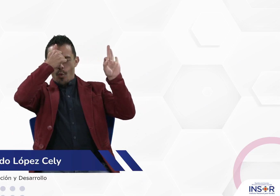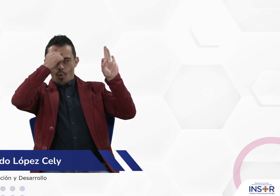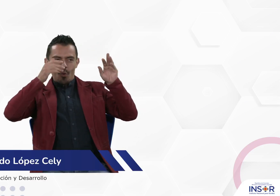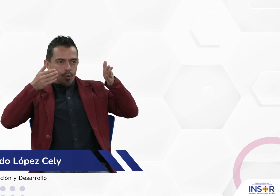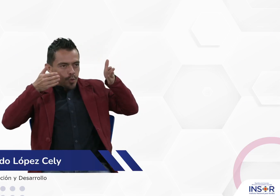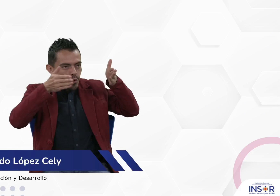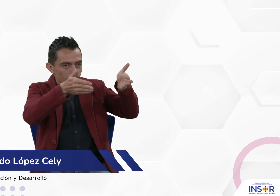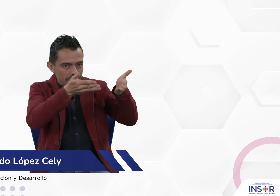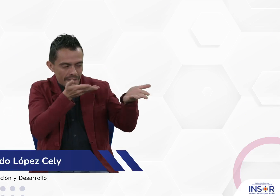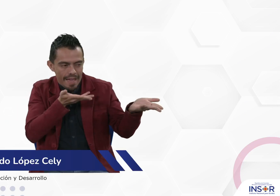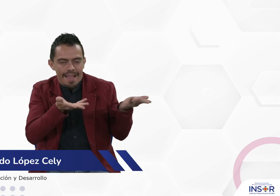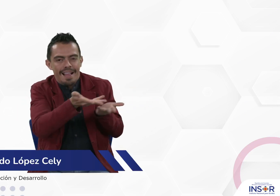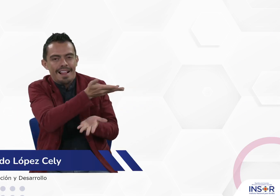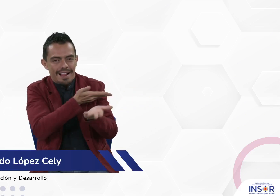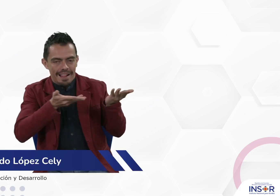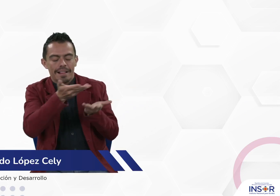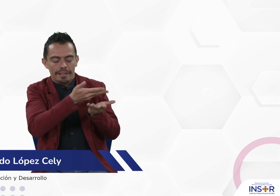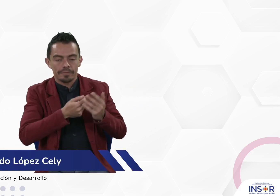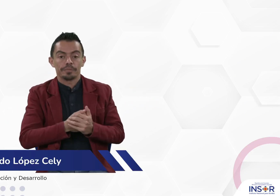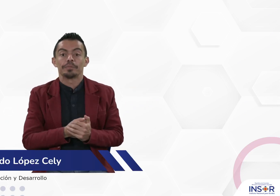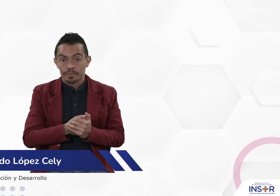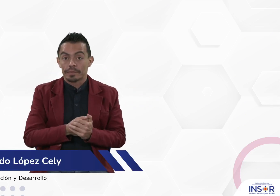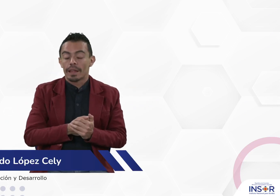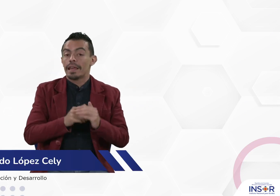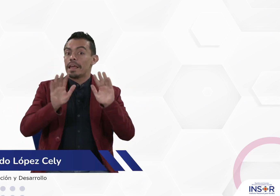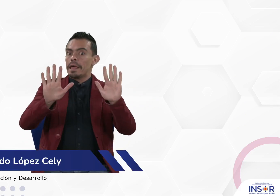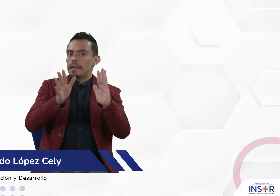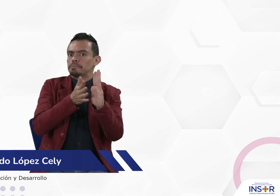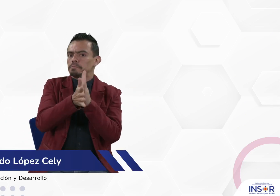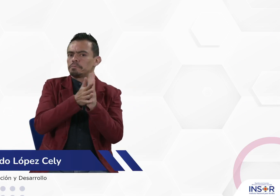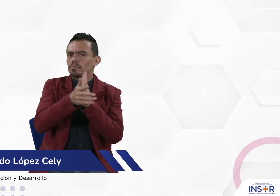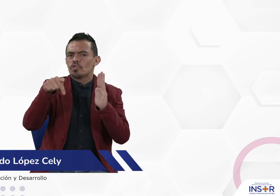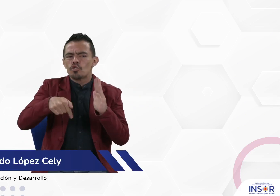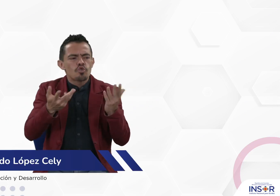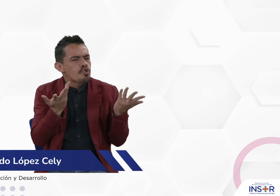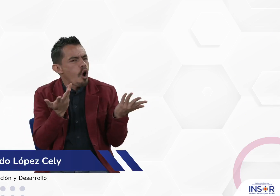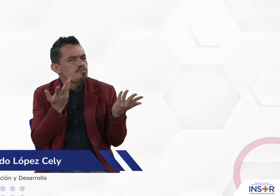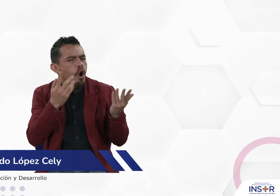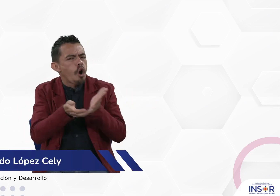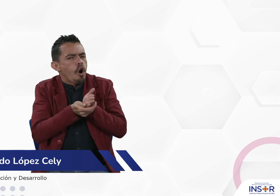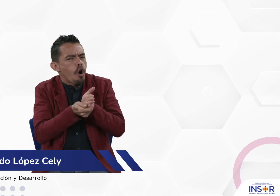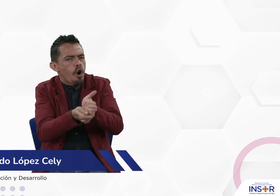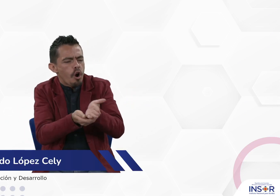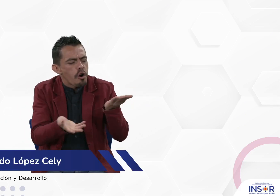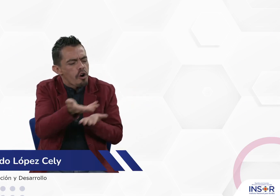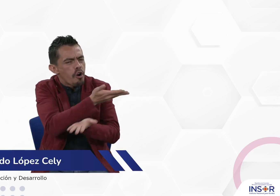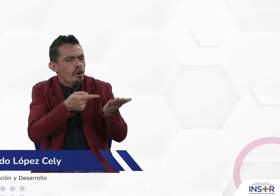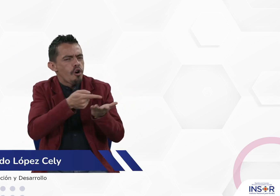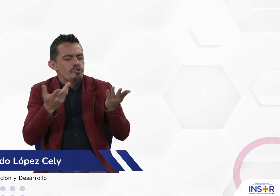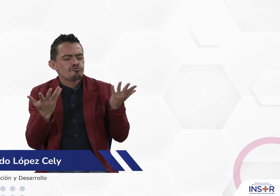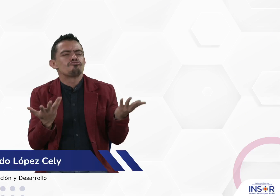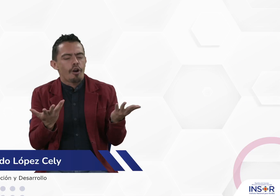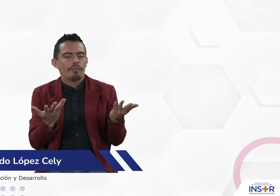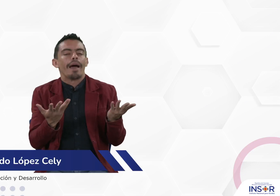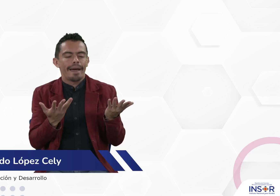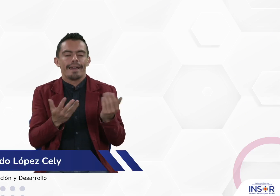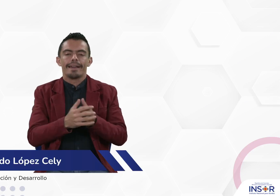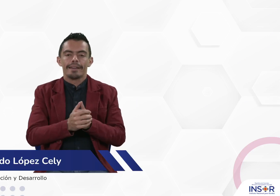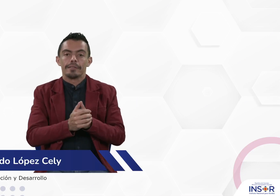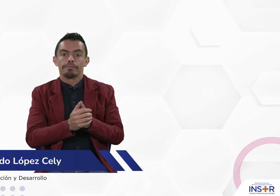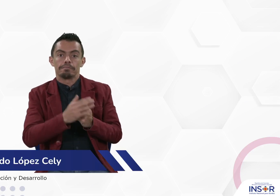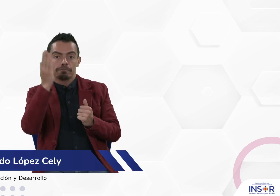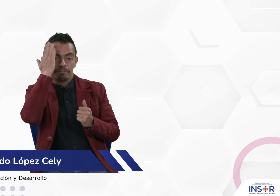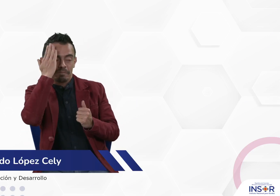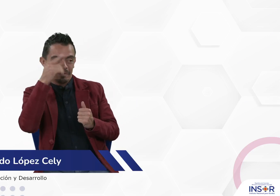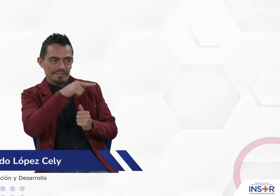sordismo, unos temas principales para esta época y para nuestra comunidad sorda. La idea del día